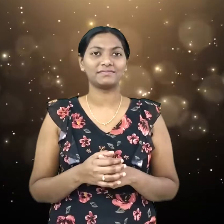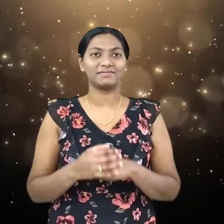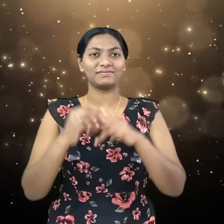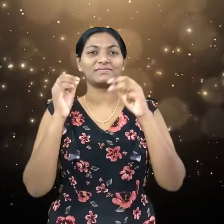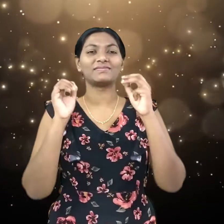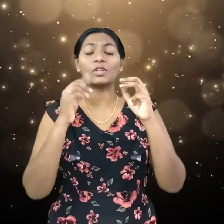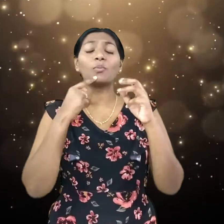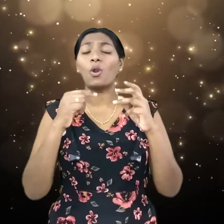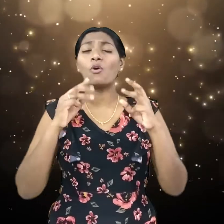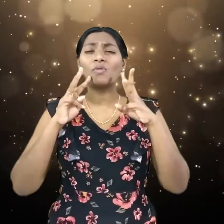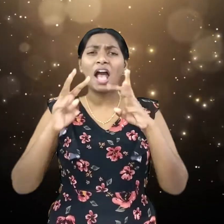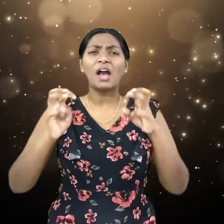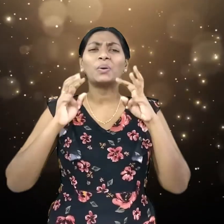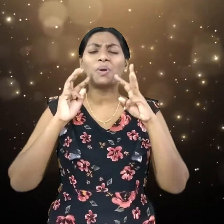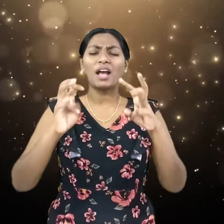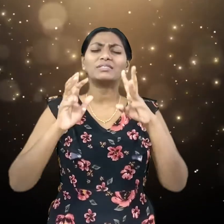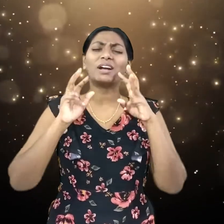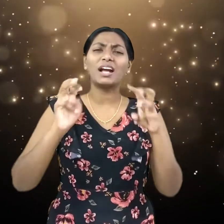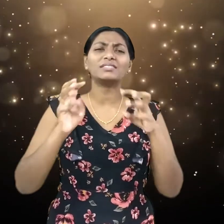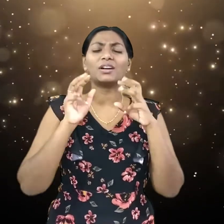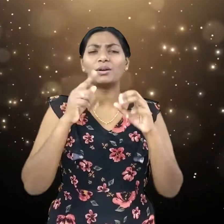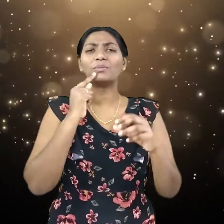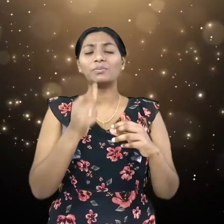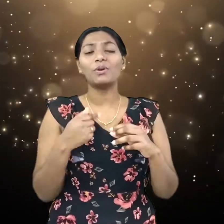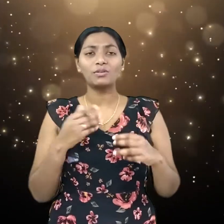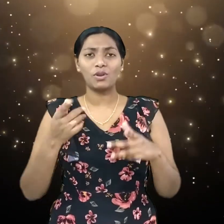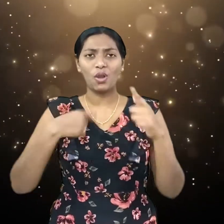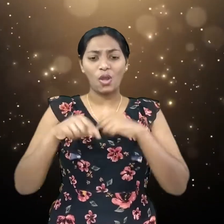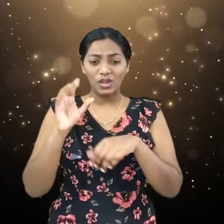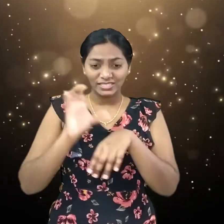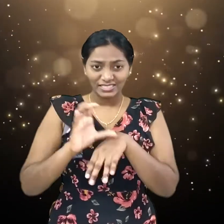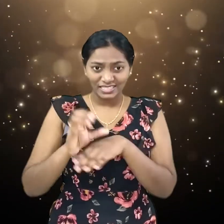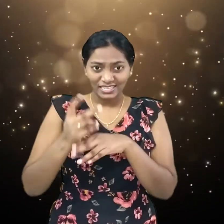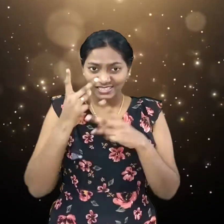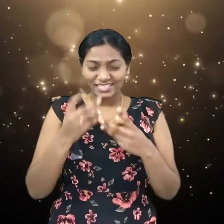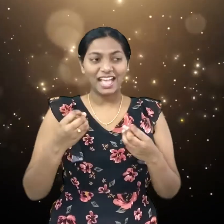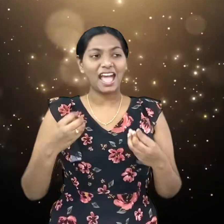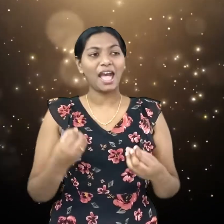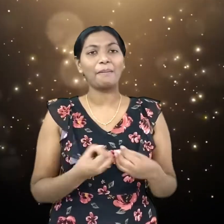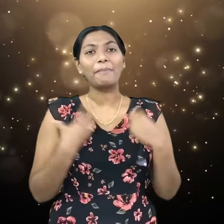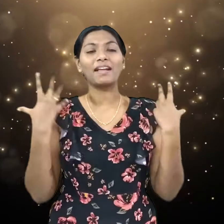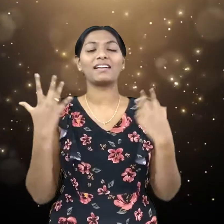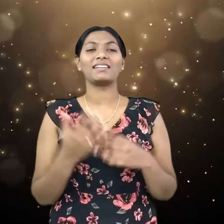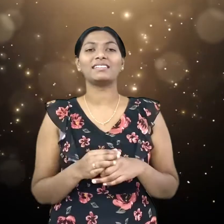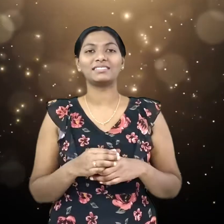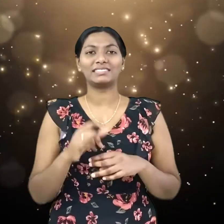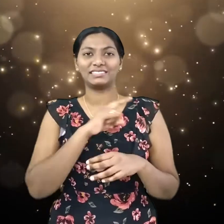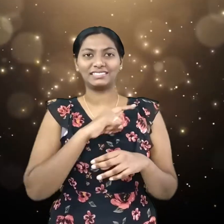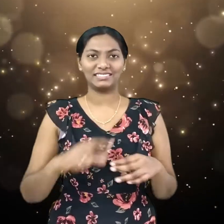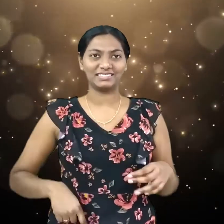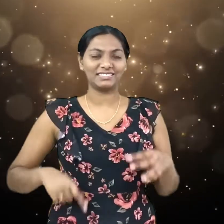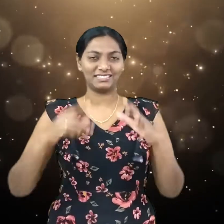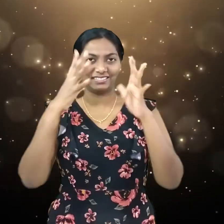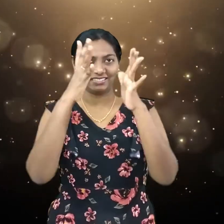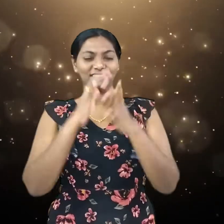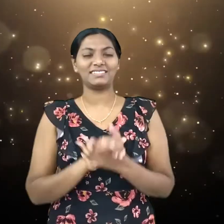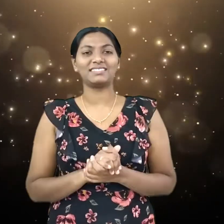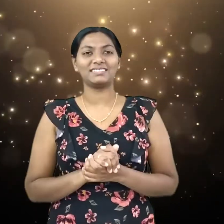वाह वाह वाह, पड़ोस गई वाह वाह वाह, खुश हुई आपको चर्च में देख के। प्रेज द